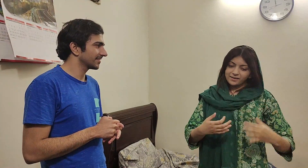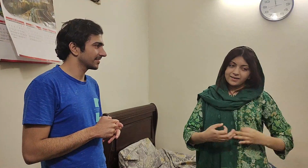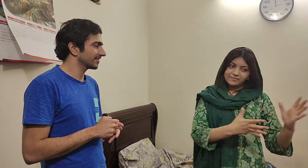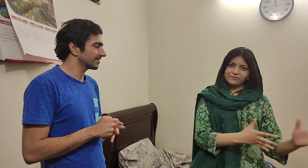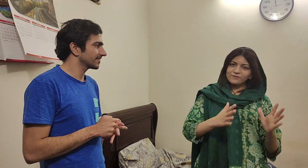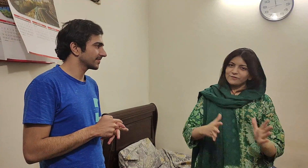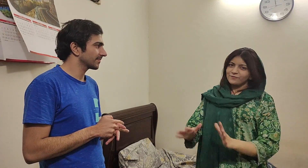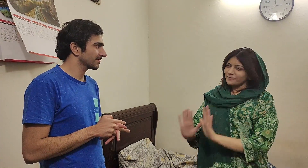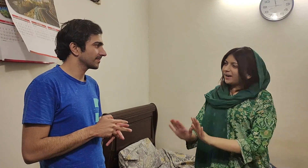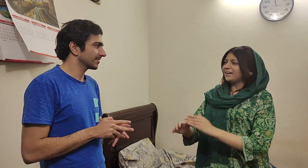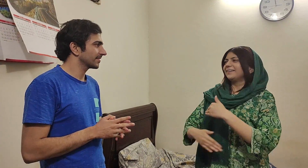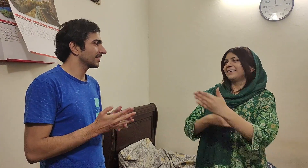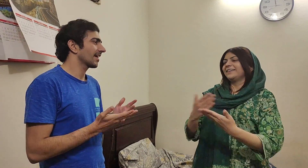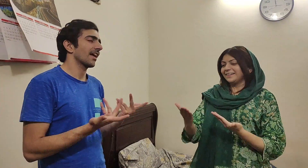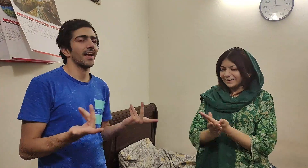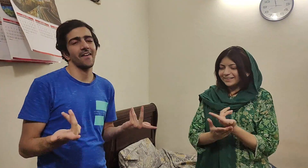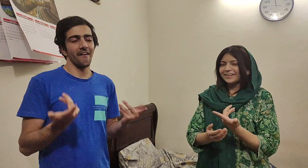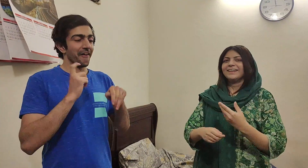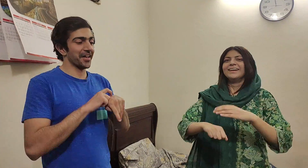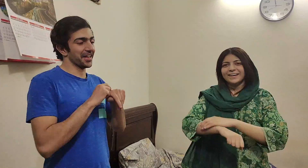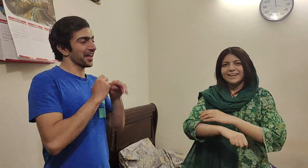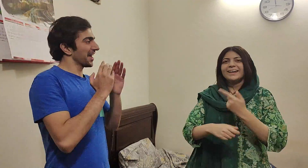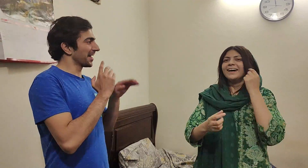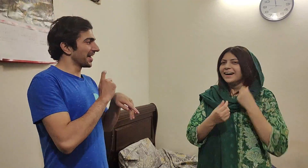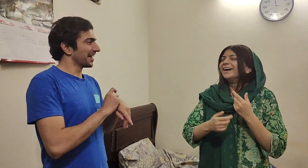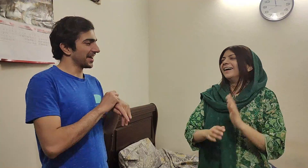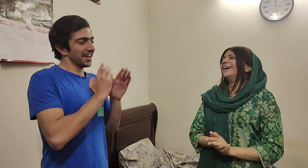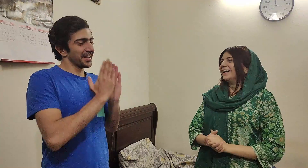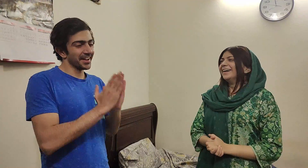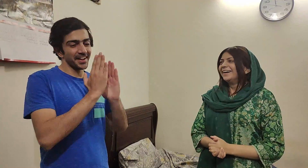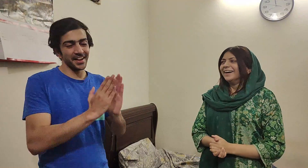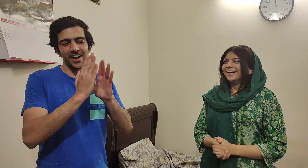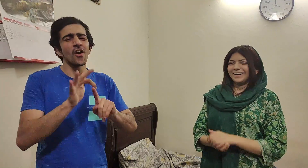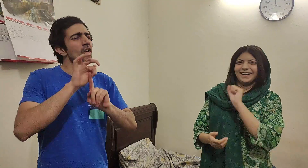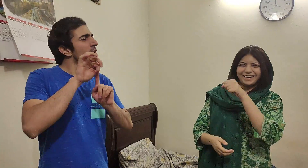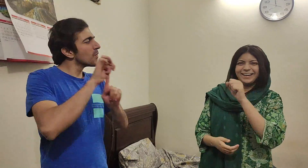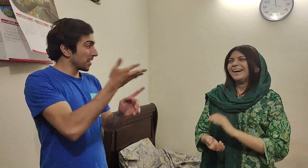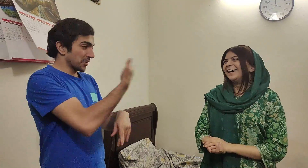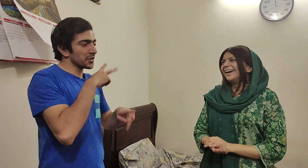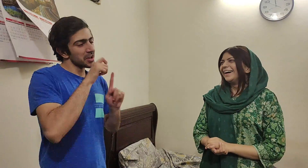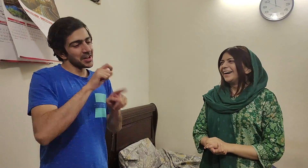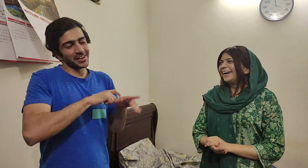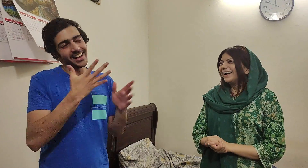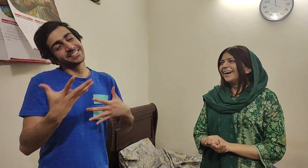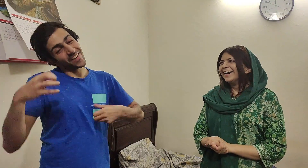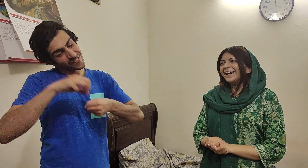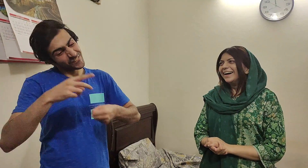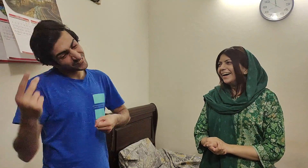को फिर शौक चढ़ता है कि कपड़े आ चुके हैं तो उनके साथ मैचिंग ज्वेलरी और सब कुछ, और नहीं जी